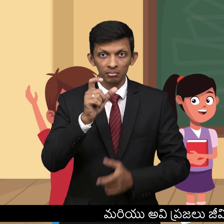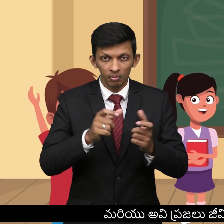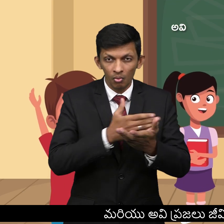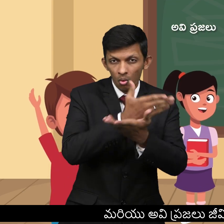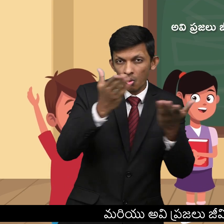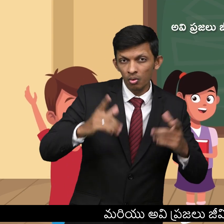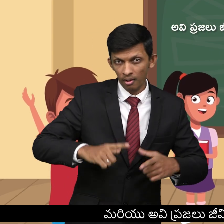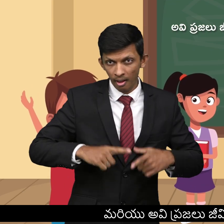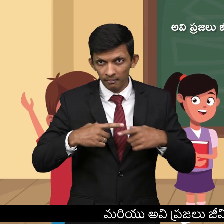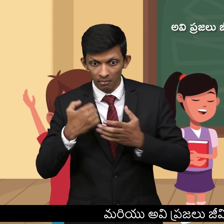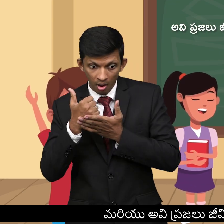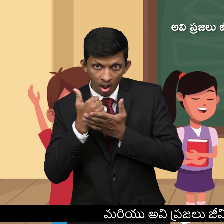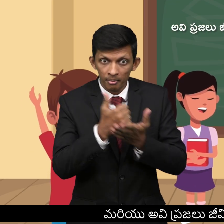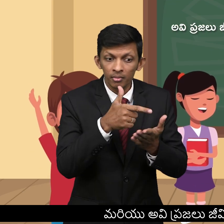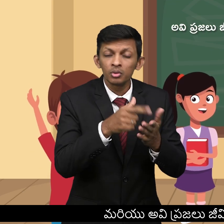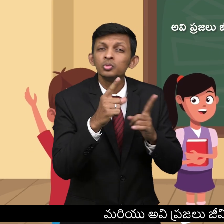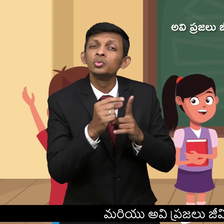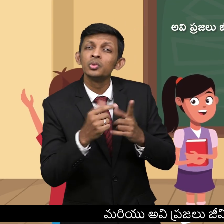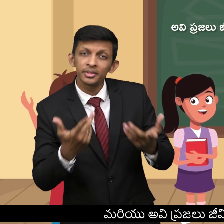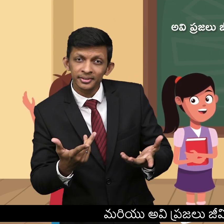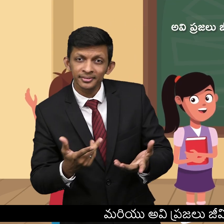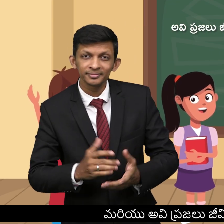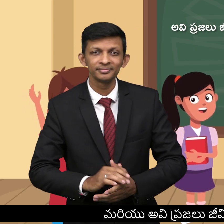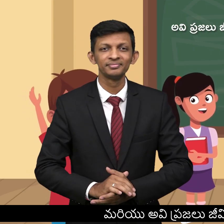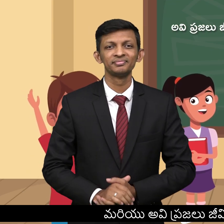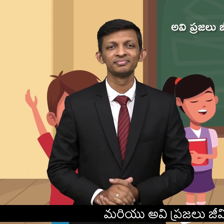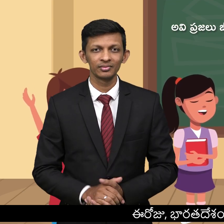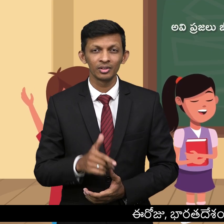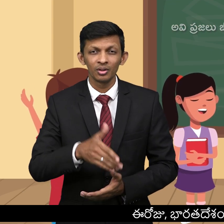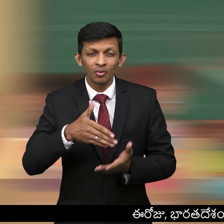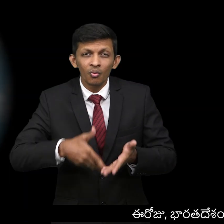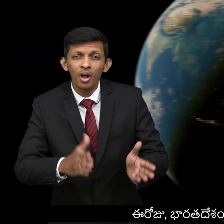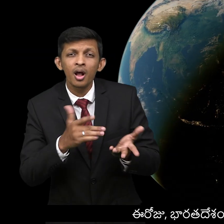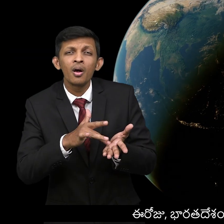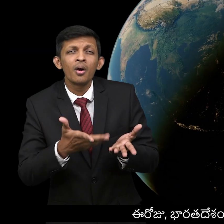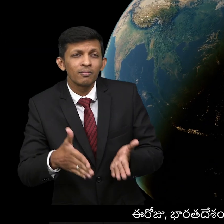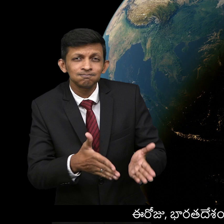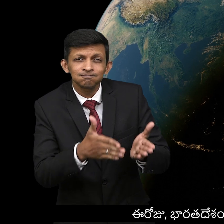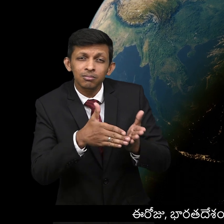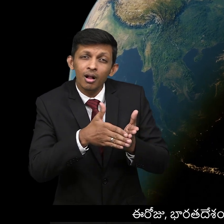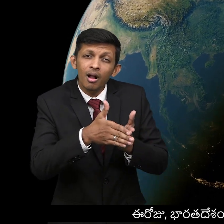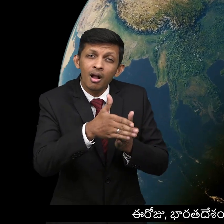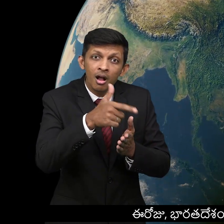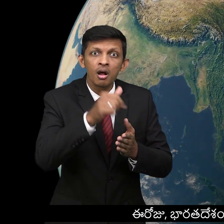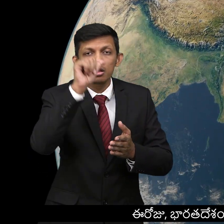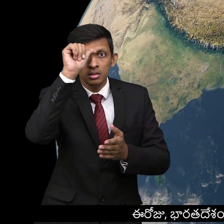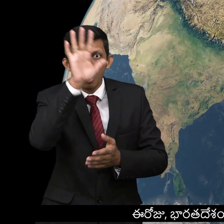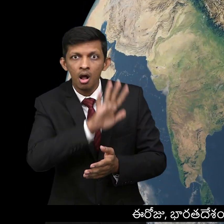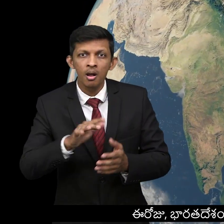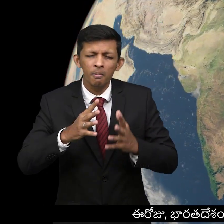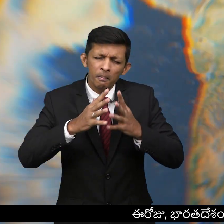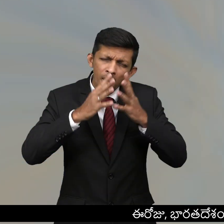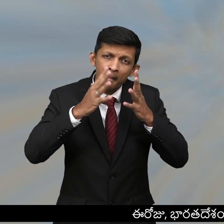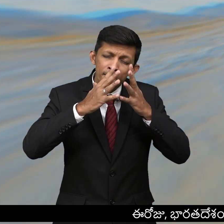మరియు అవి ప్రజలు జీవించటానికి ఎలా సహాయపడతాయి? ఈరోజు భారతదేశంలోని గొప్ప